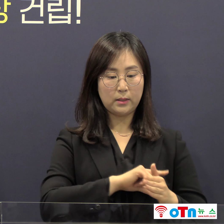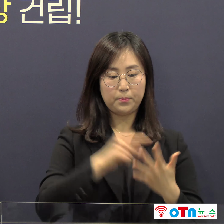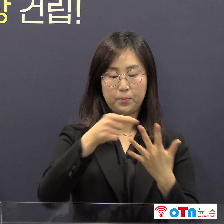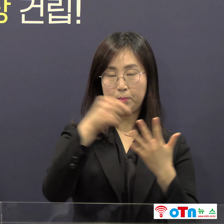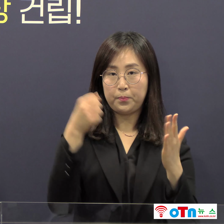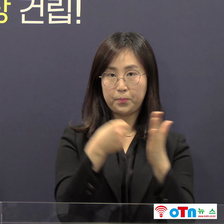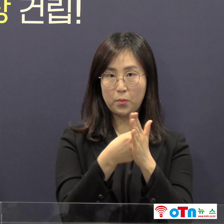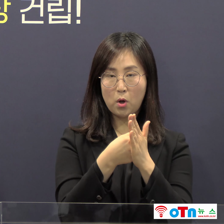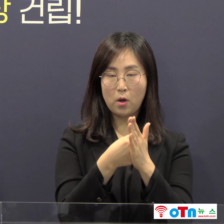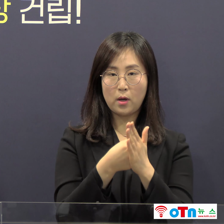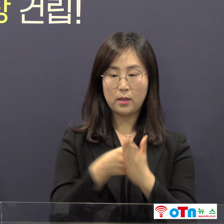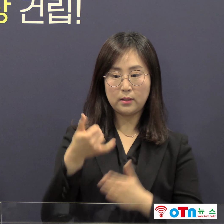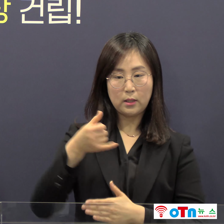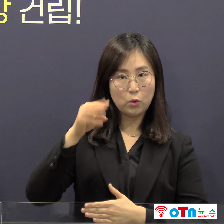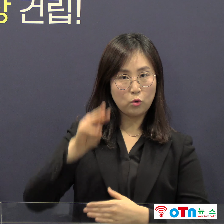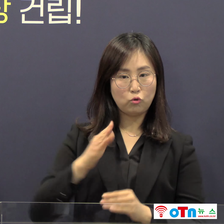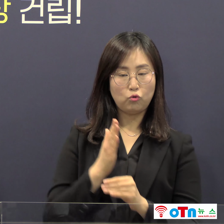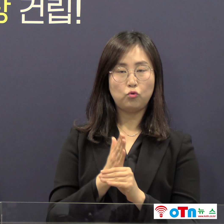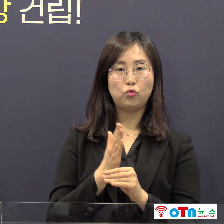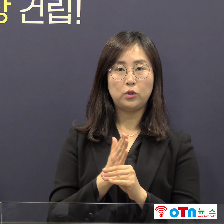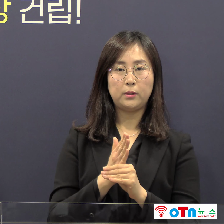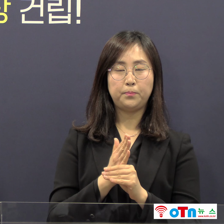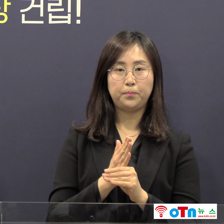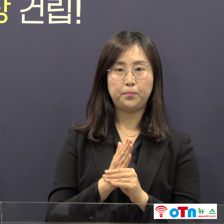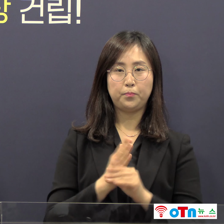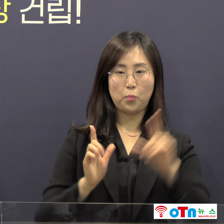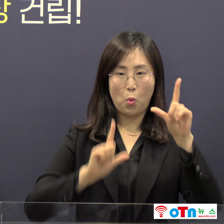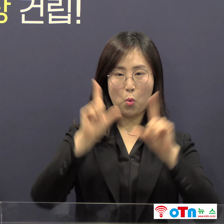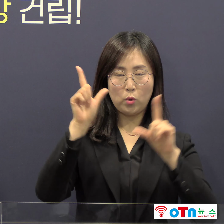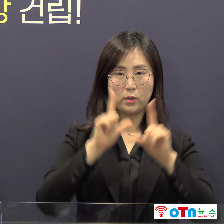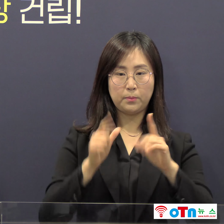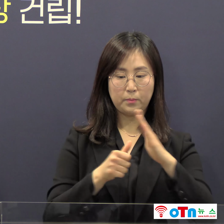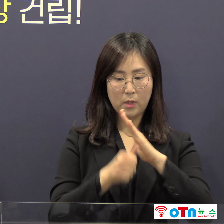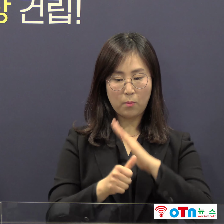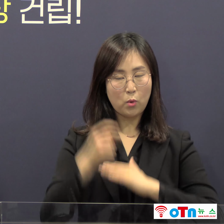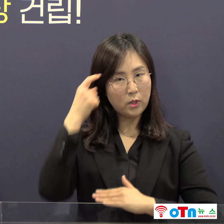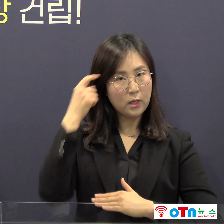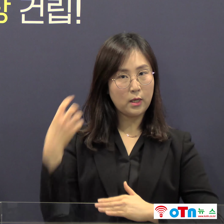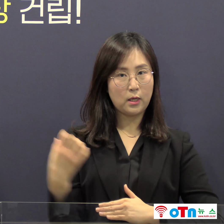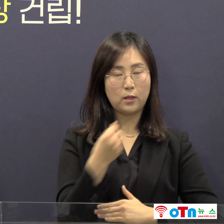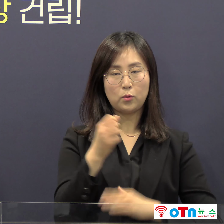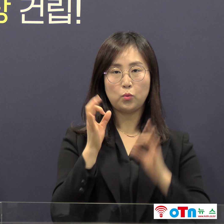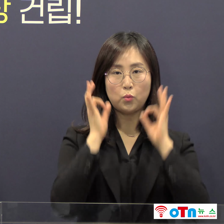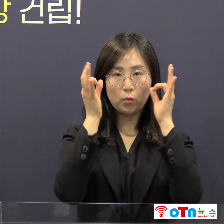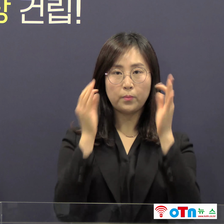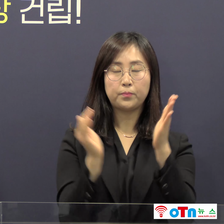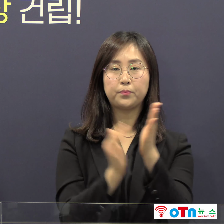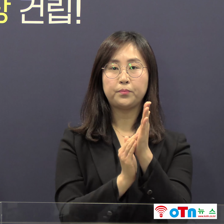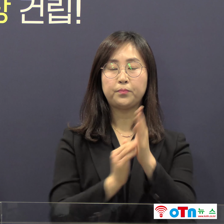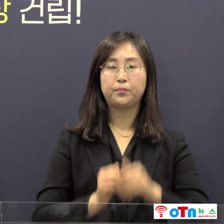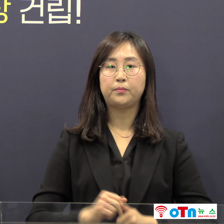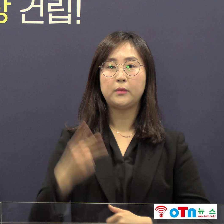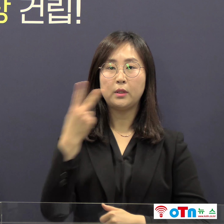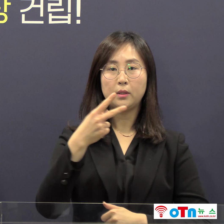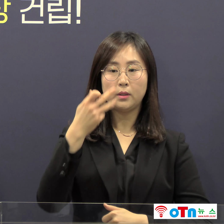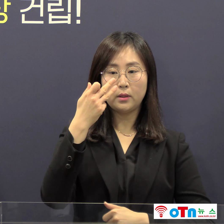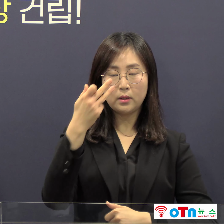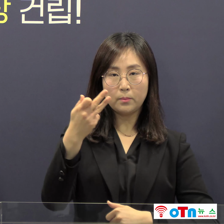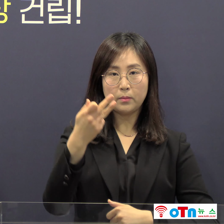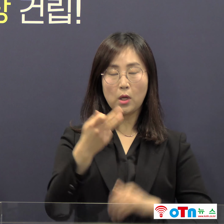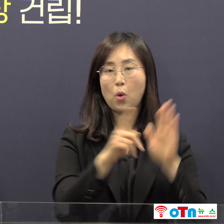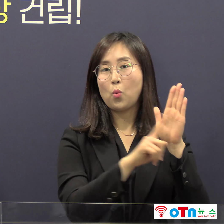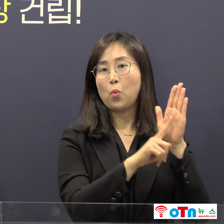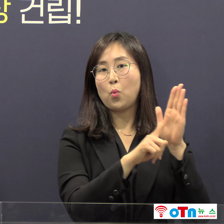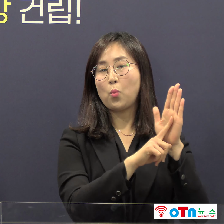중심 문화시설로서 상징성과 대표성을 확보하기에 노력하였습니다. 디자인은 2013년 설계 공모를